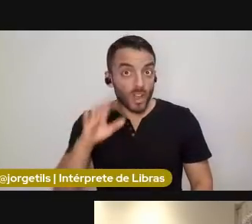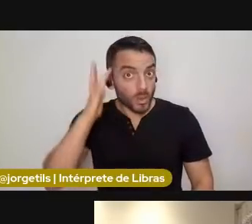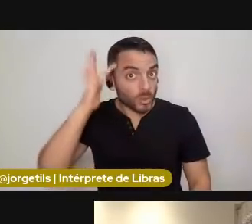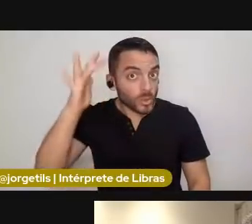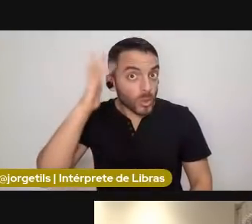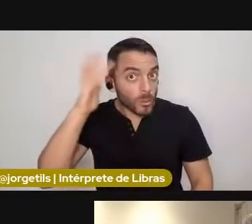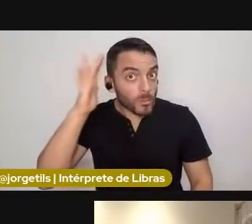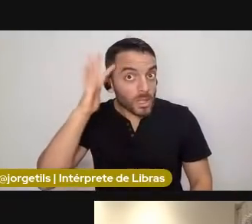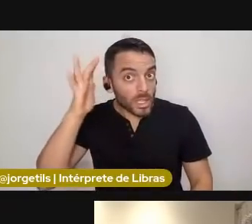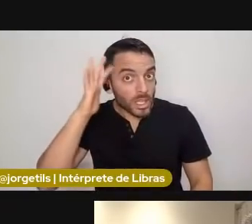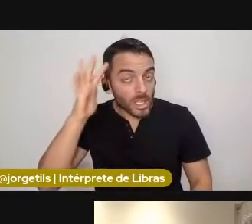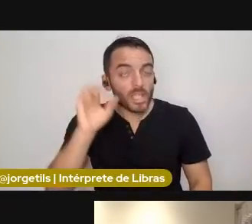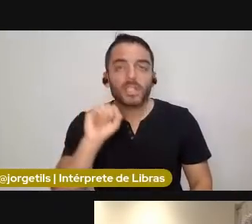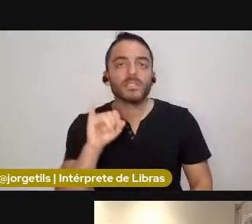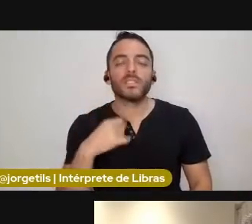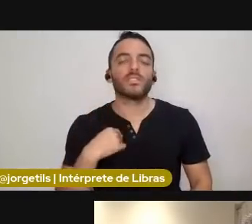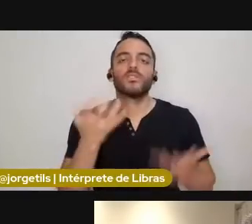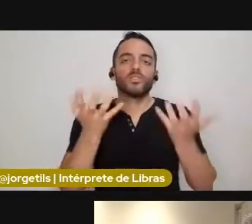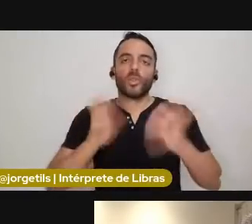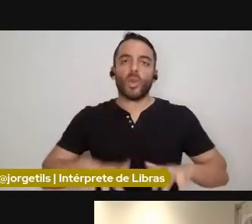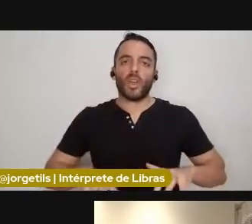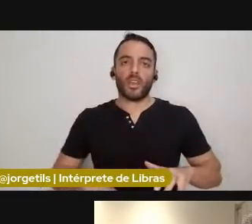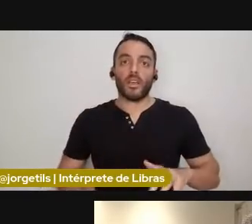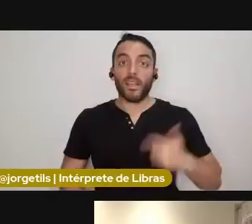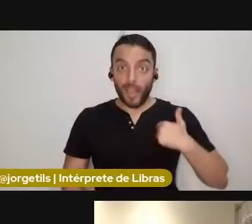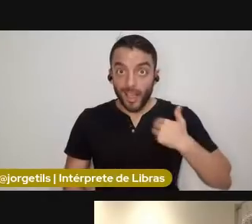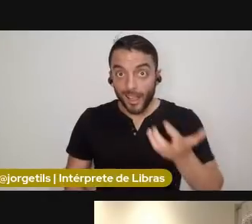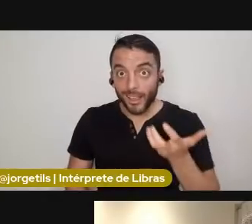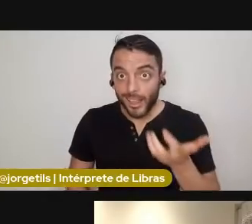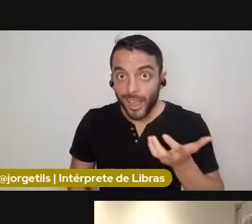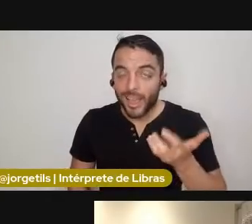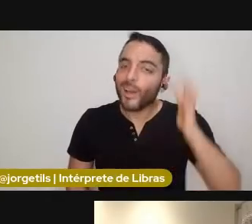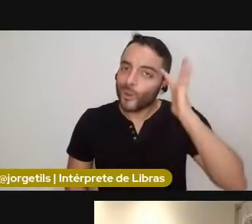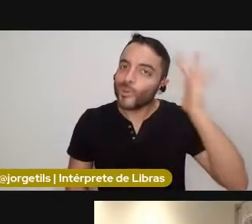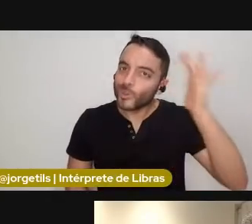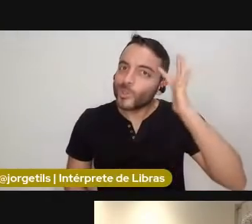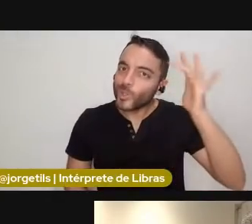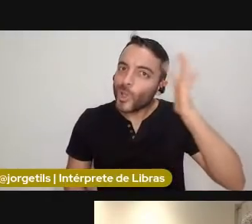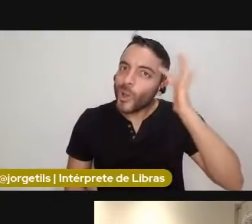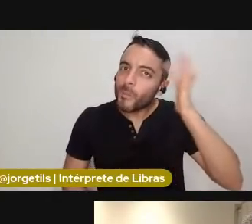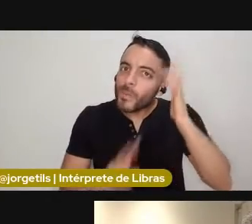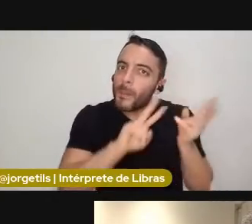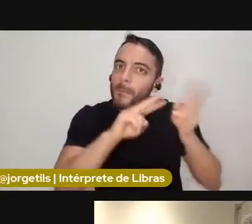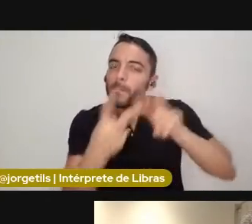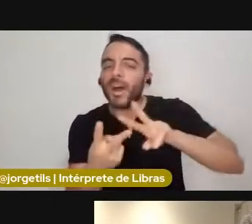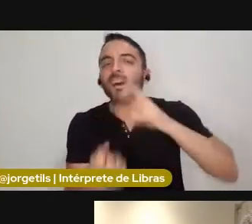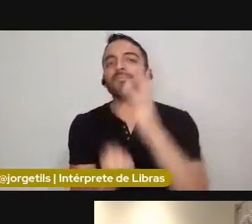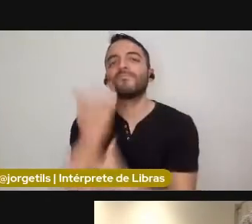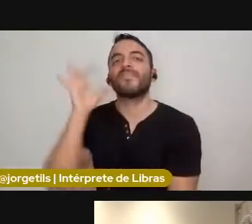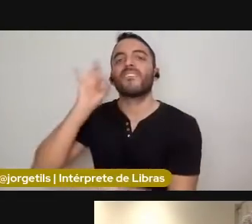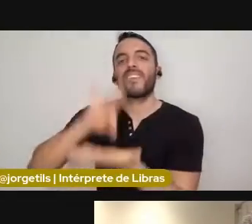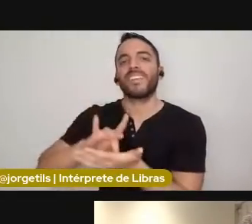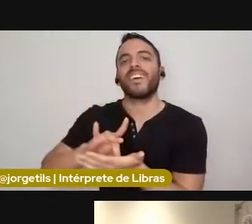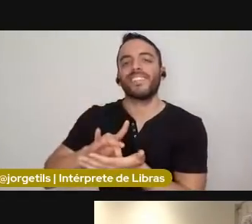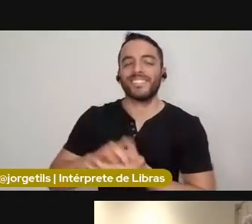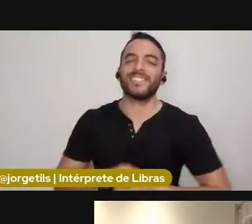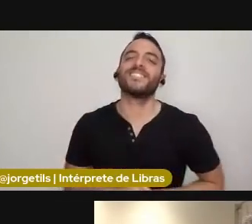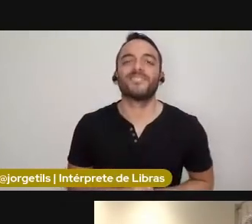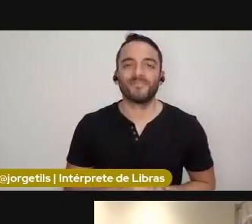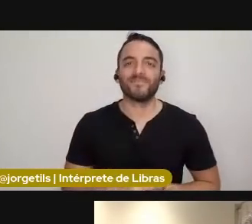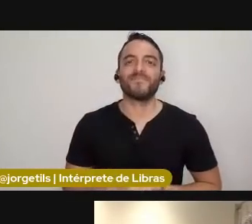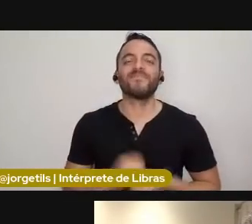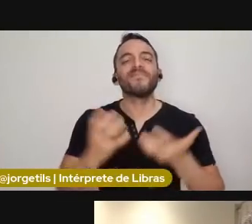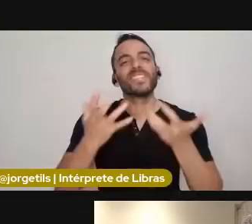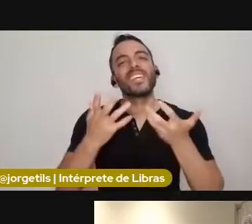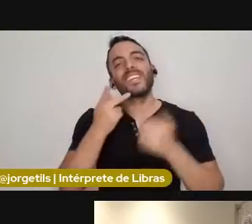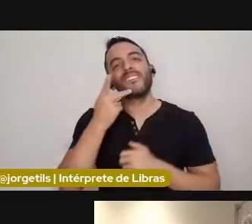quisermos. O dia que nós quisermos, a utopia vai virar plena realidade. Então, é isso que eu queria colocar. E